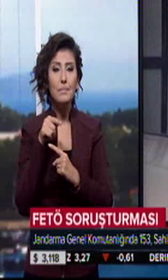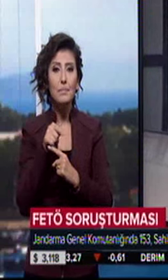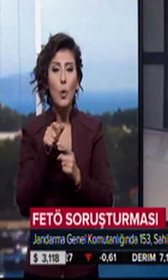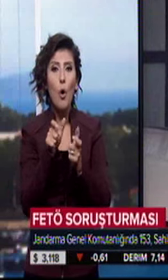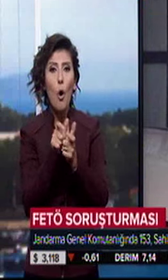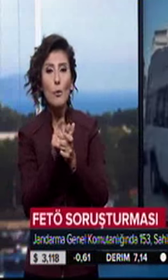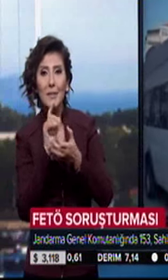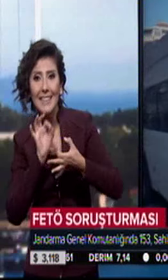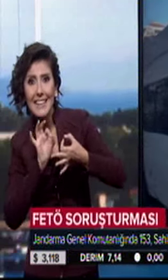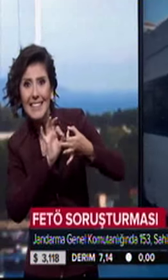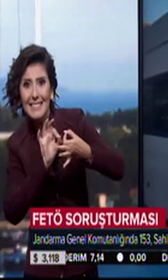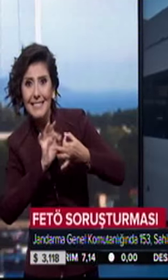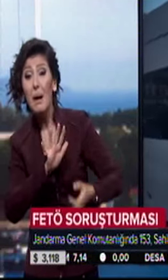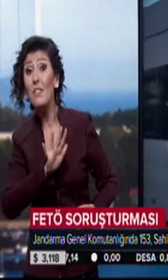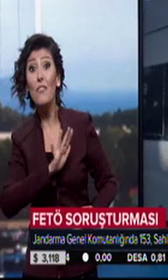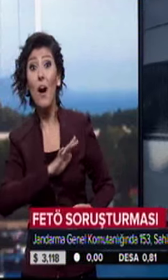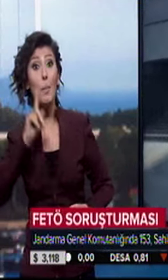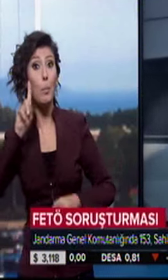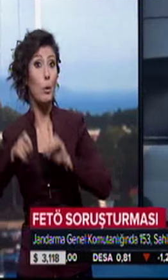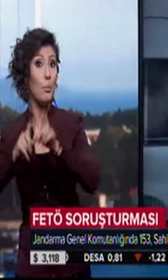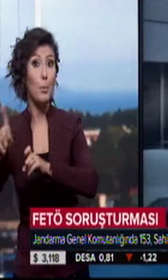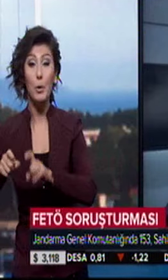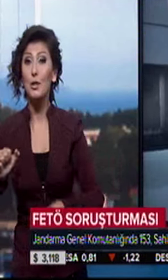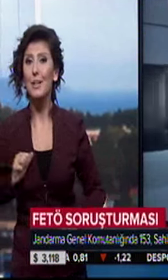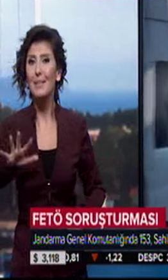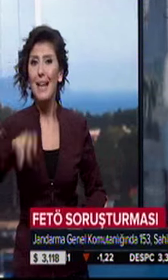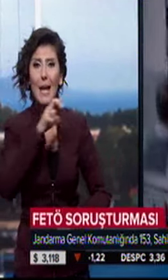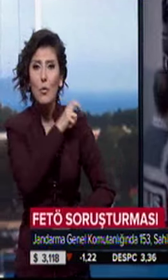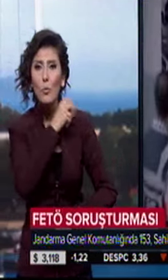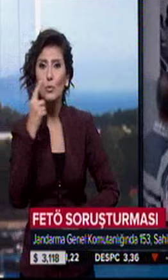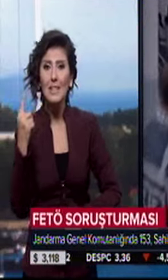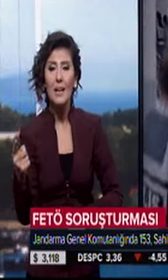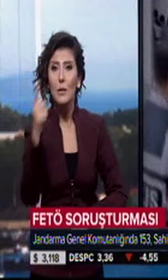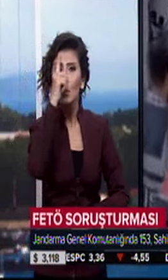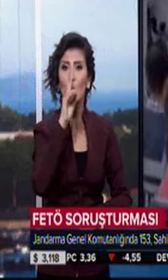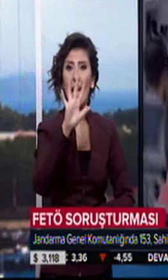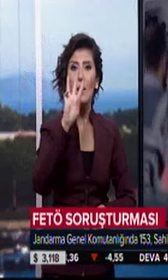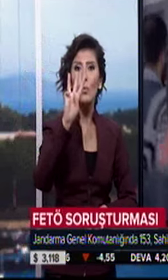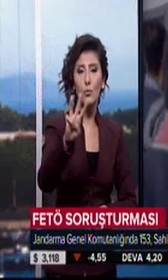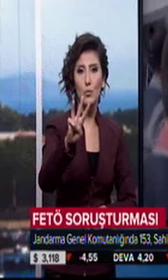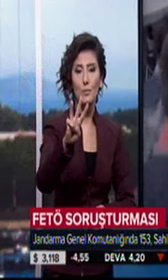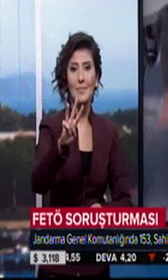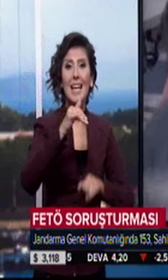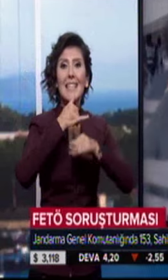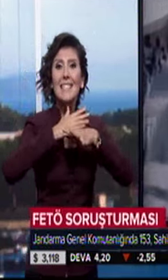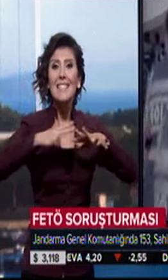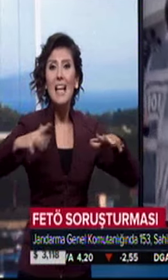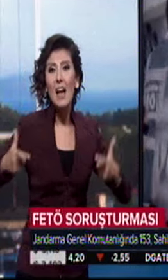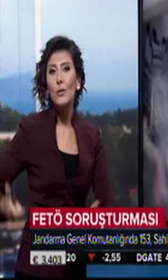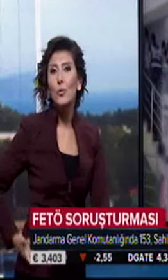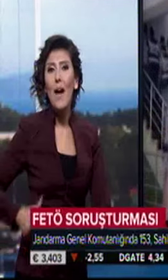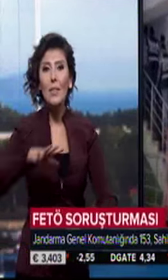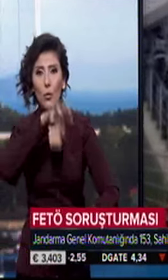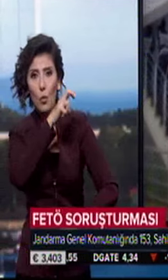veya bu örgütle irtibatı olduğu değerlendirilen Jandarma Genel Komutanlığı'nda 153, Sahil